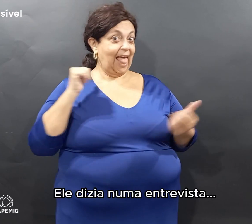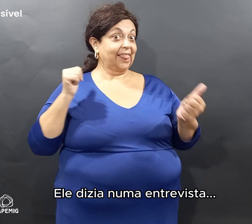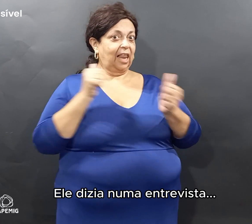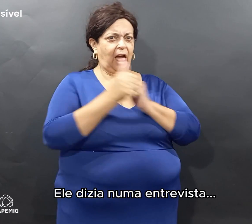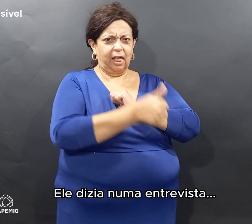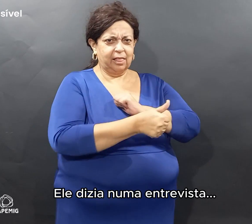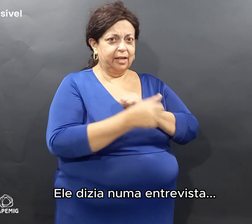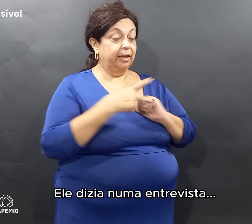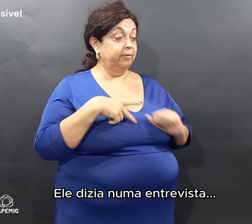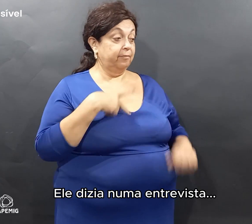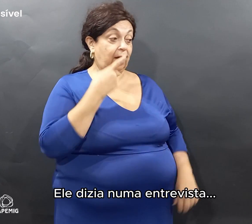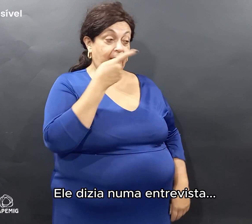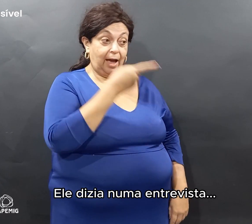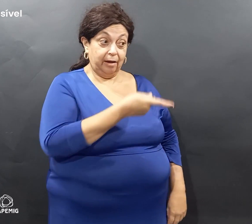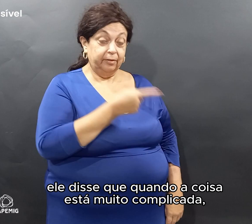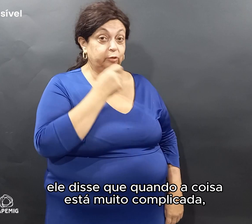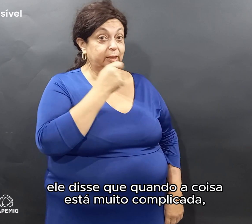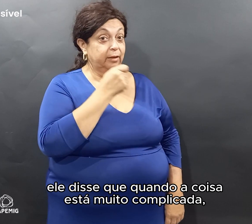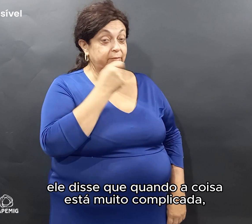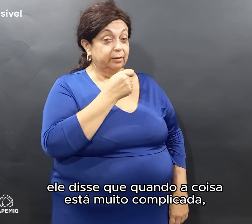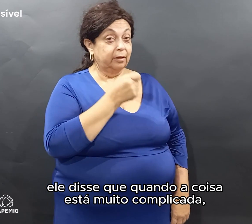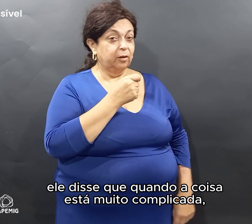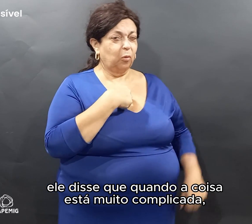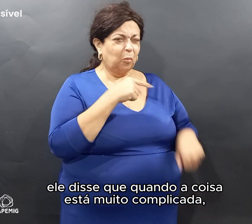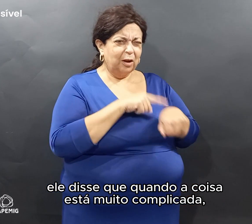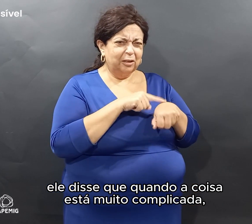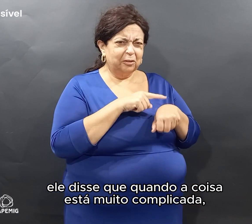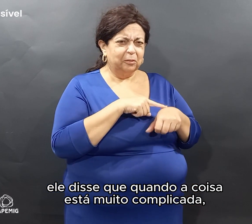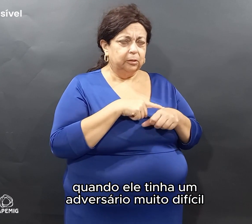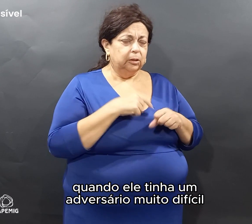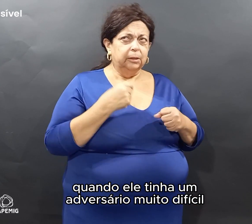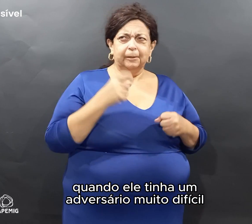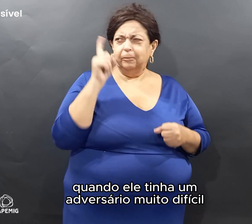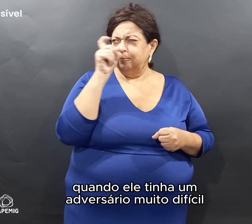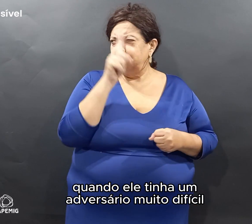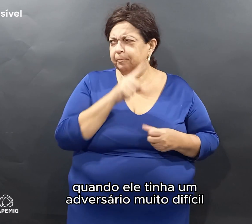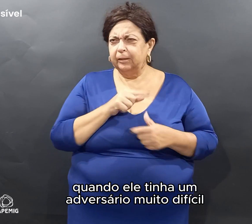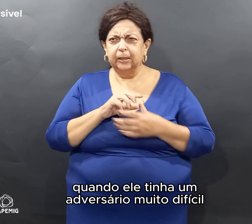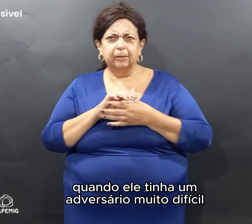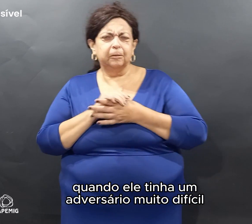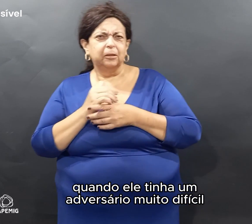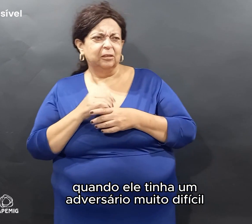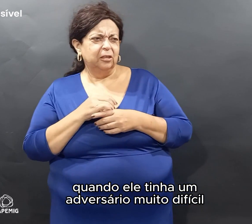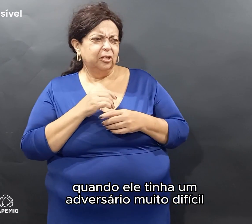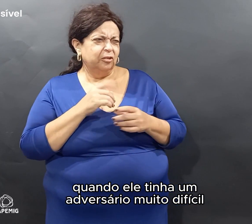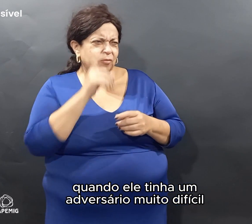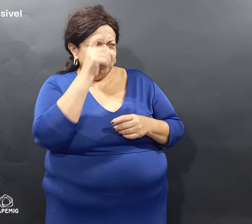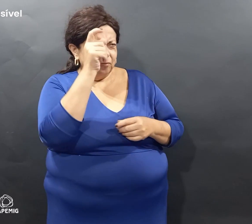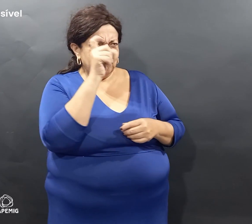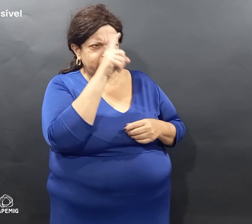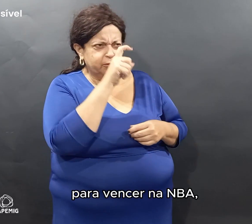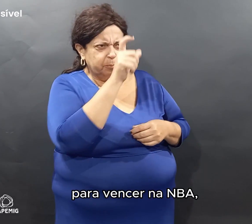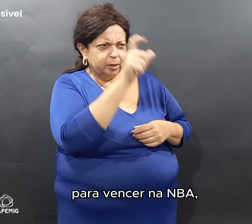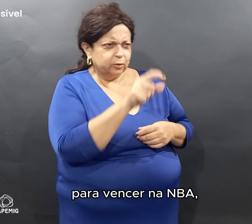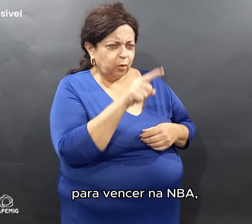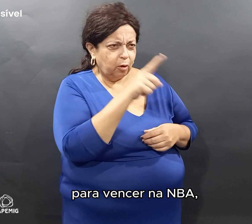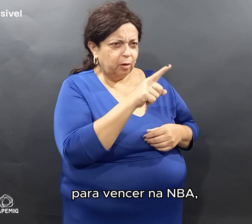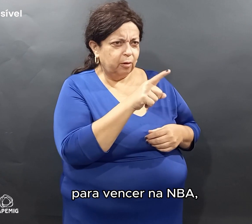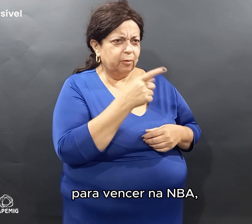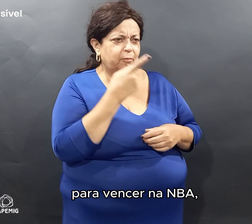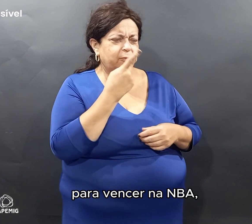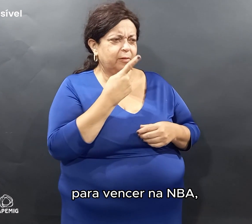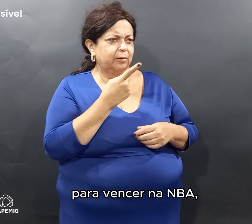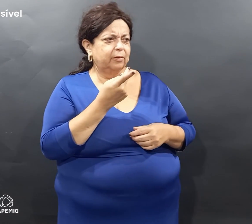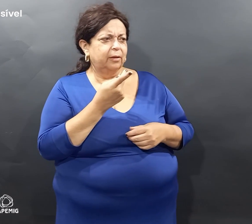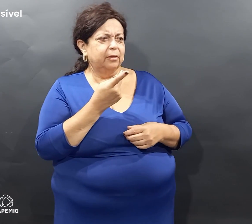Ele dizia, numa entrevista, ele disse que quando a coisa está muito complicada, quando ele tinha um adversário muito difícil para vencer lá